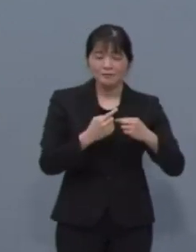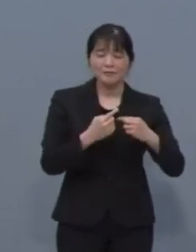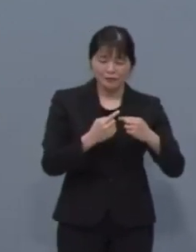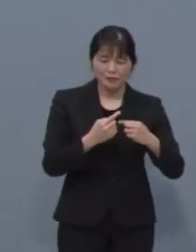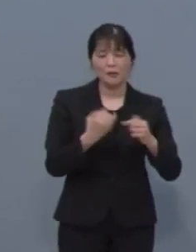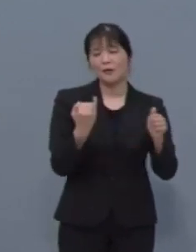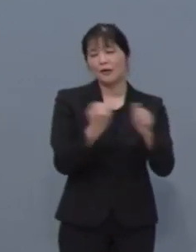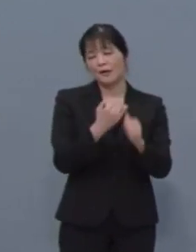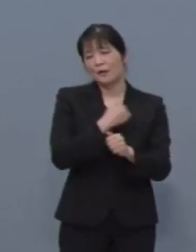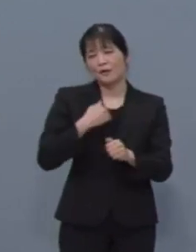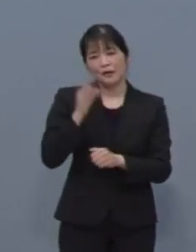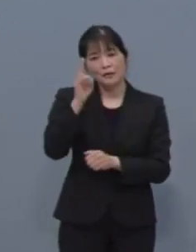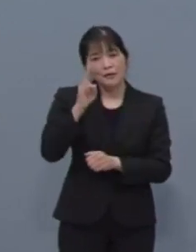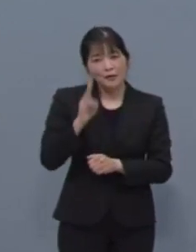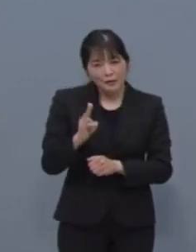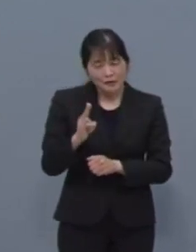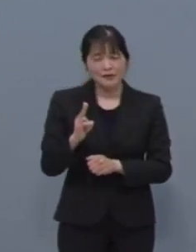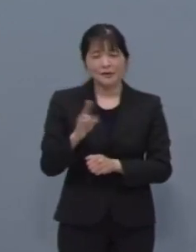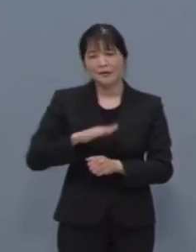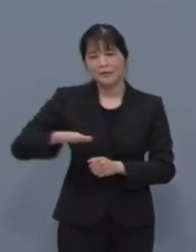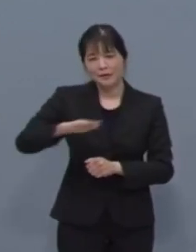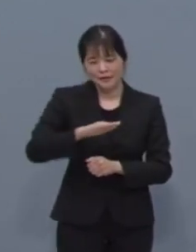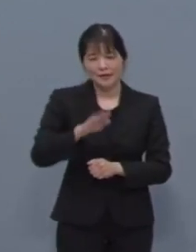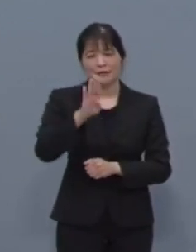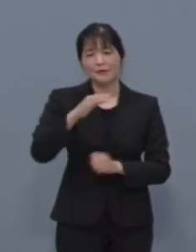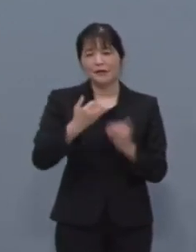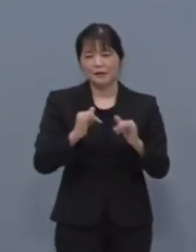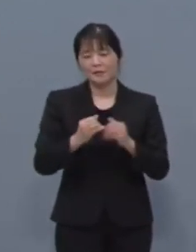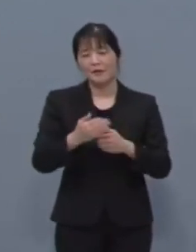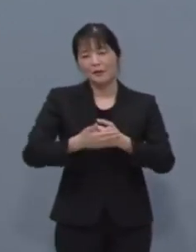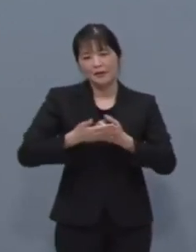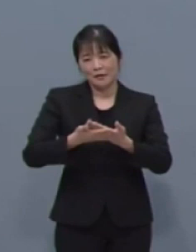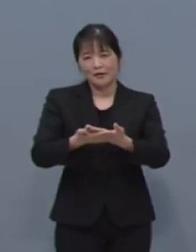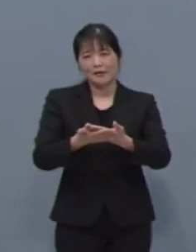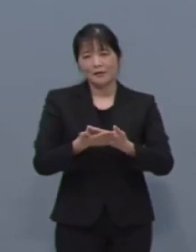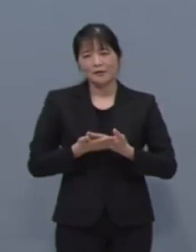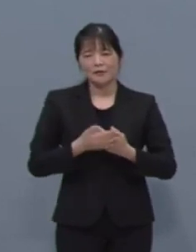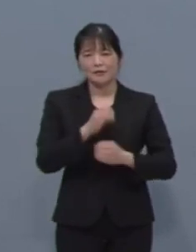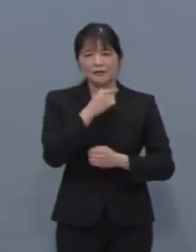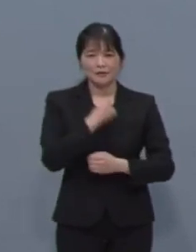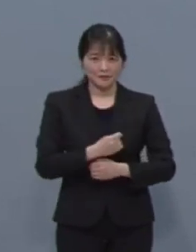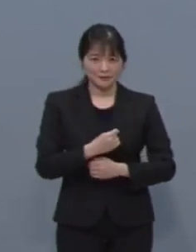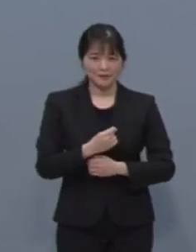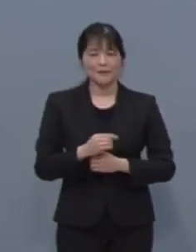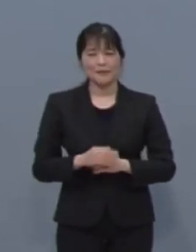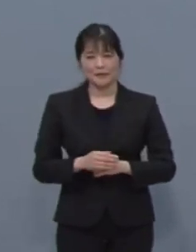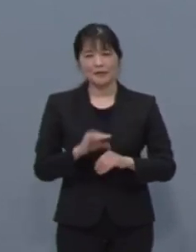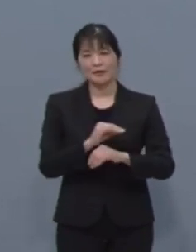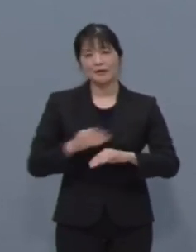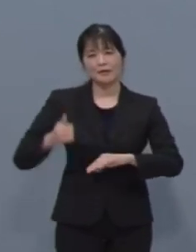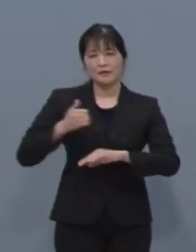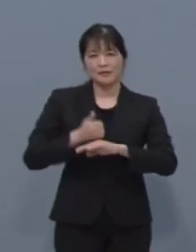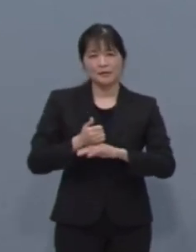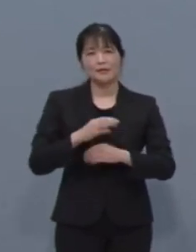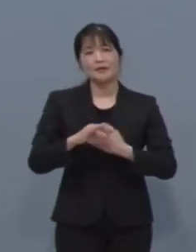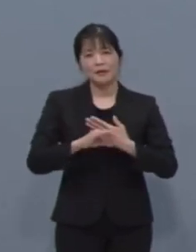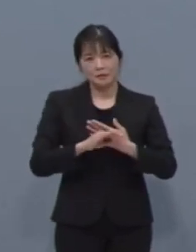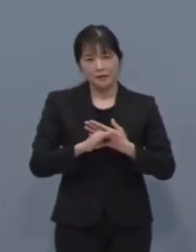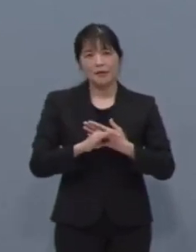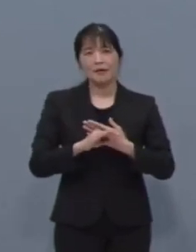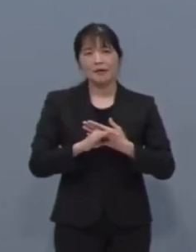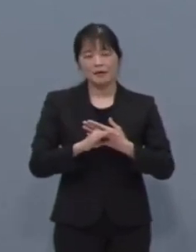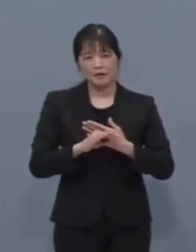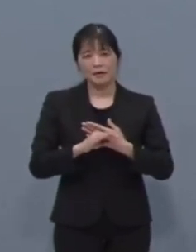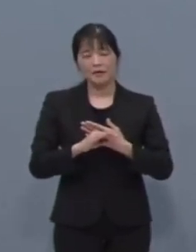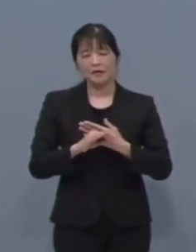消し止めじゃあ結婚できるよう千葉県民の皆様の温かいほしいをよろしくお願い申し上げます知事になりさえすればフィット3